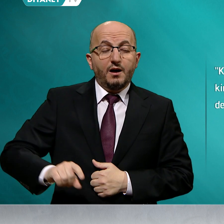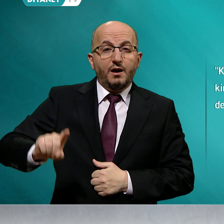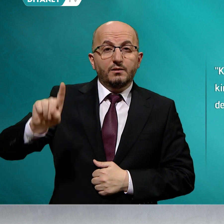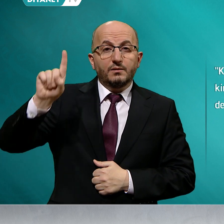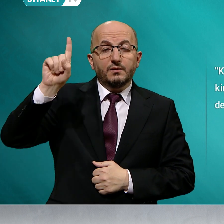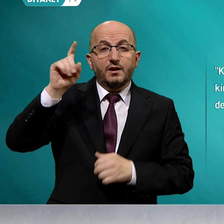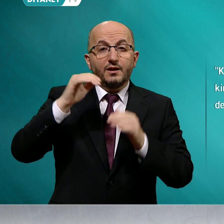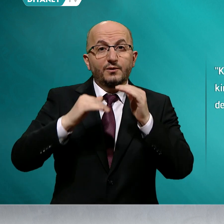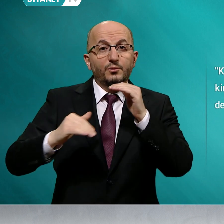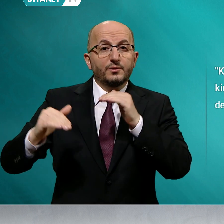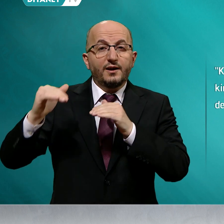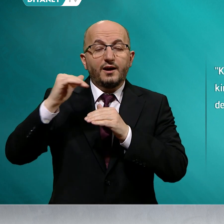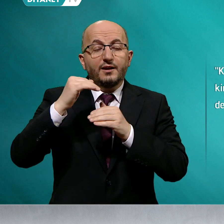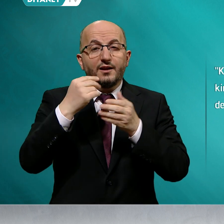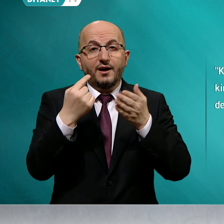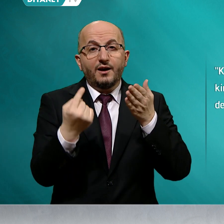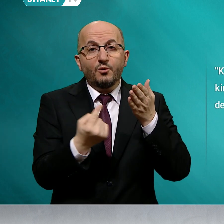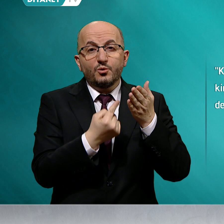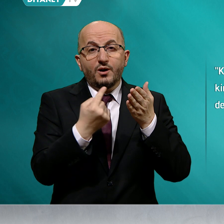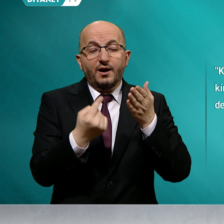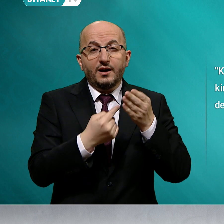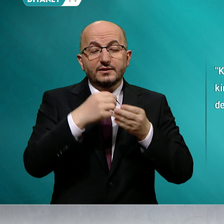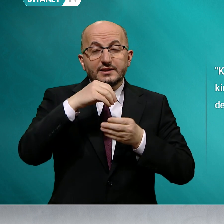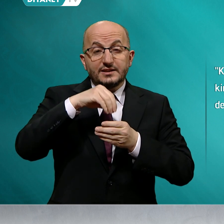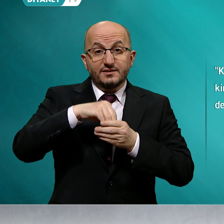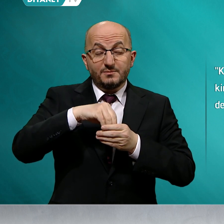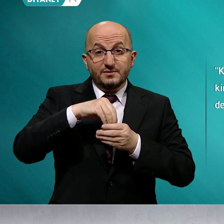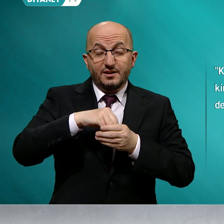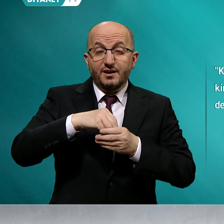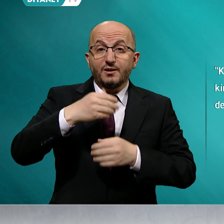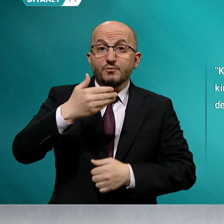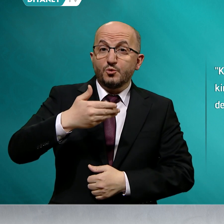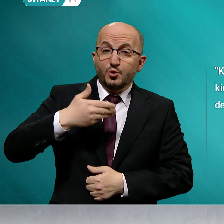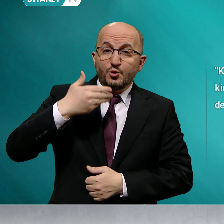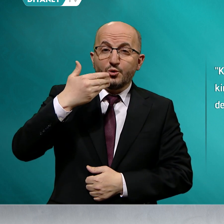من جاء بالحسنة فله عشر أمثالها